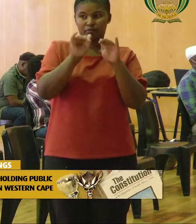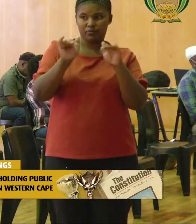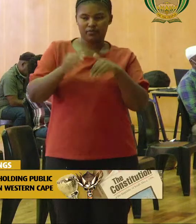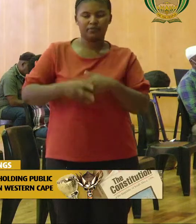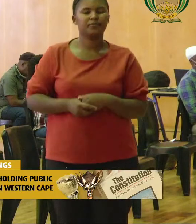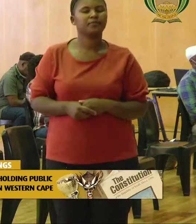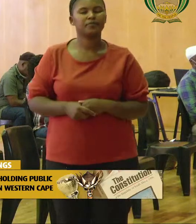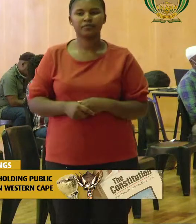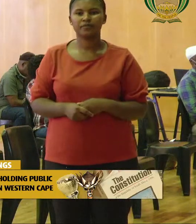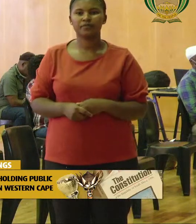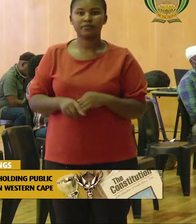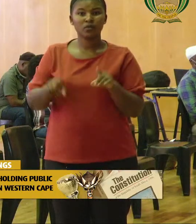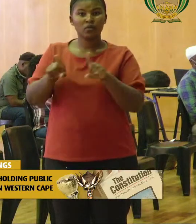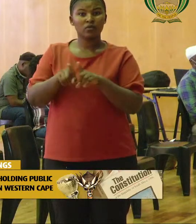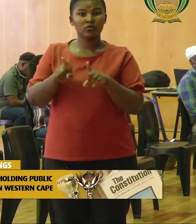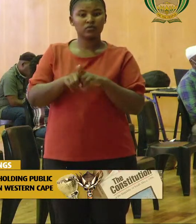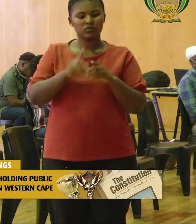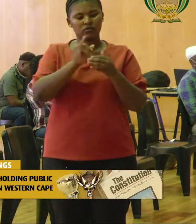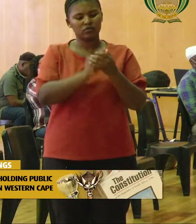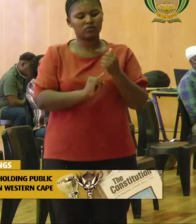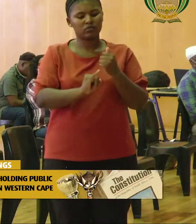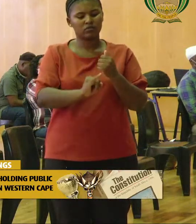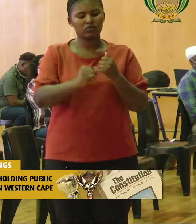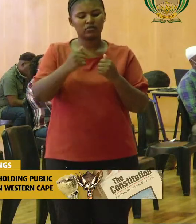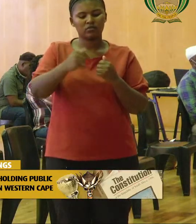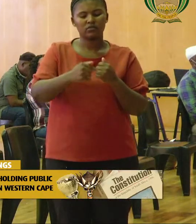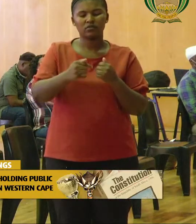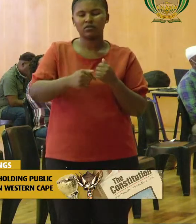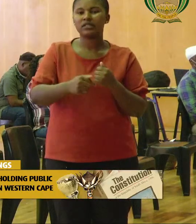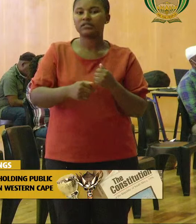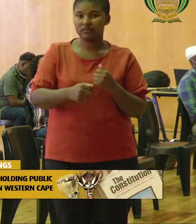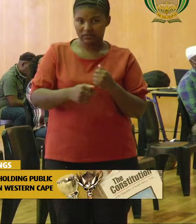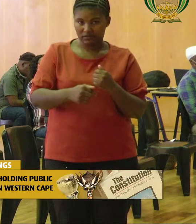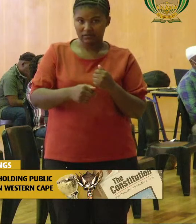Okunye abazimele geqe kulula